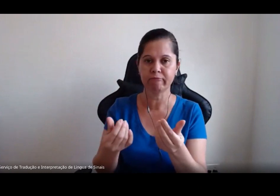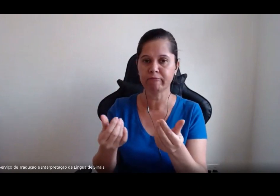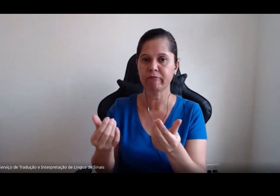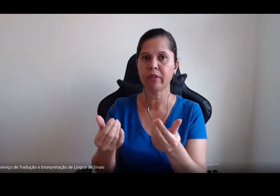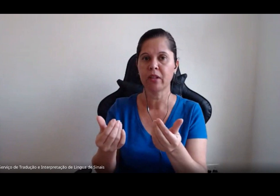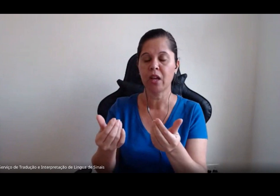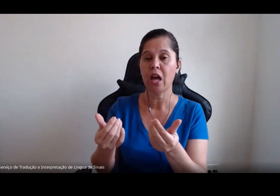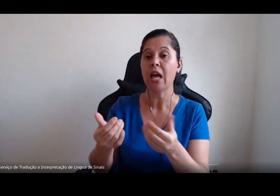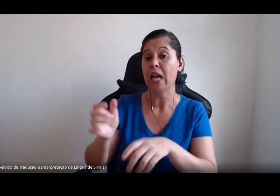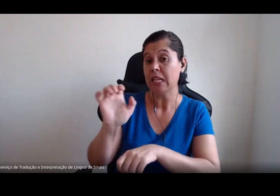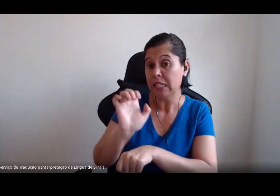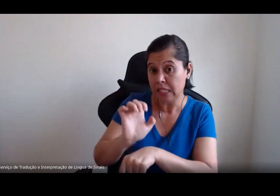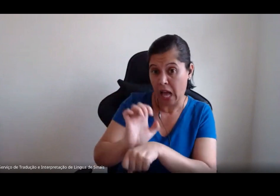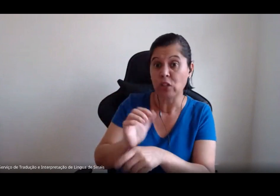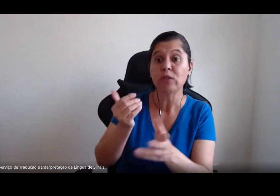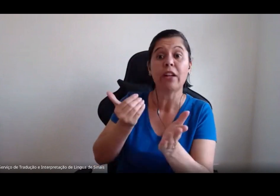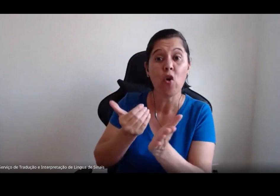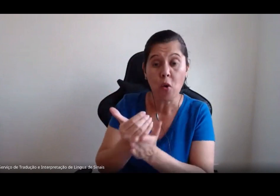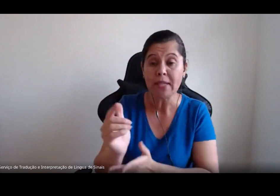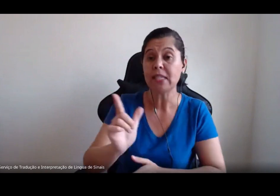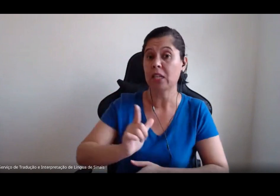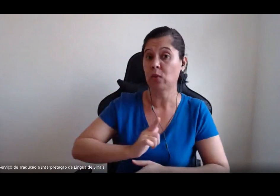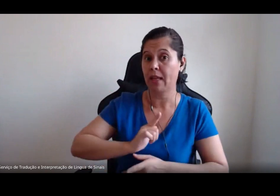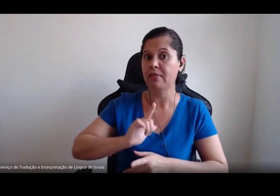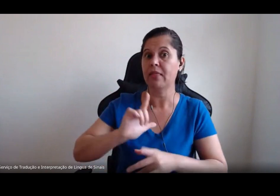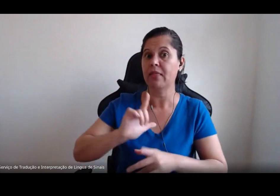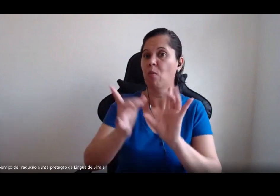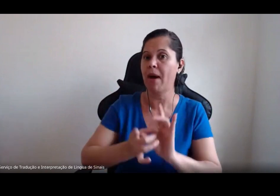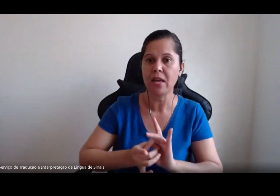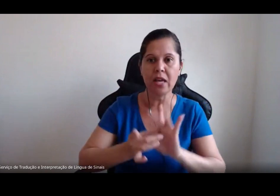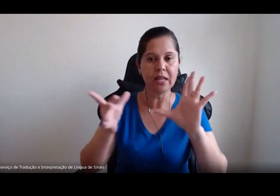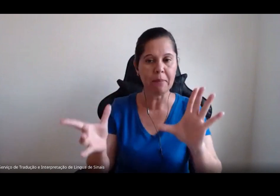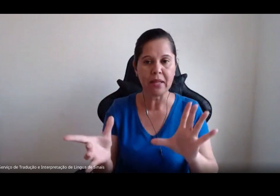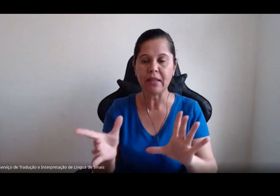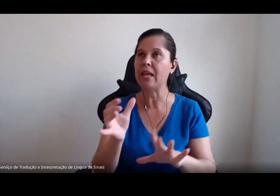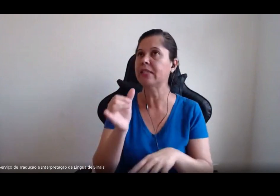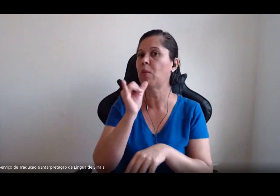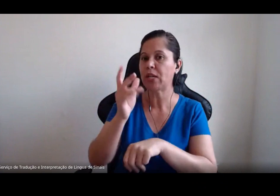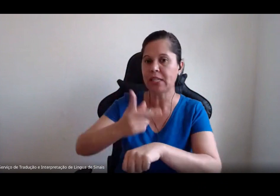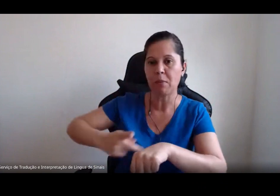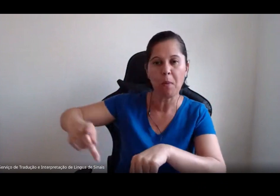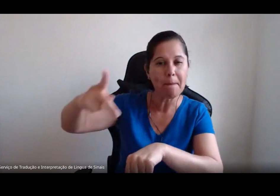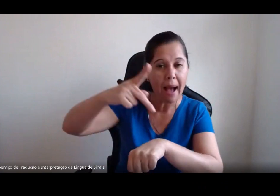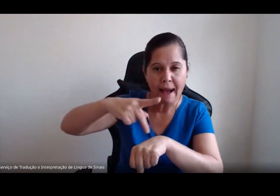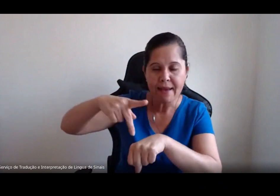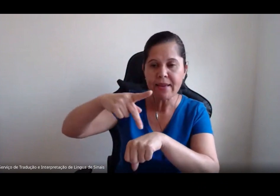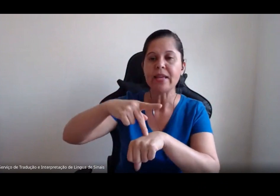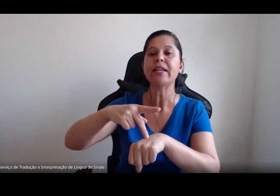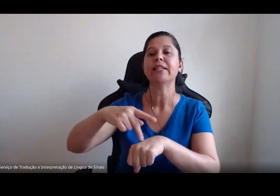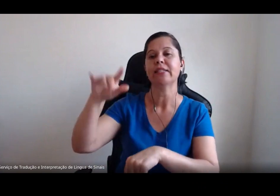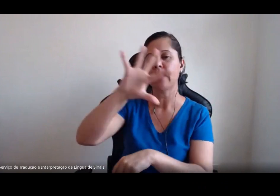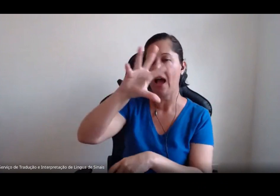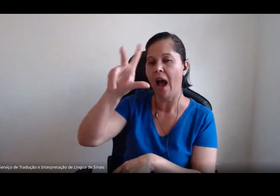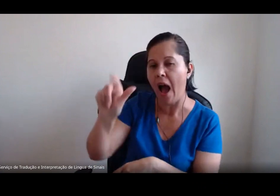que estavam conseguindo sua independência naquele momento, principalmente na África e na Ásia, estados que estavam